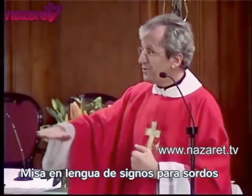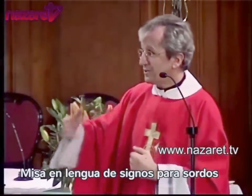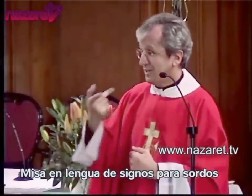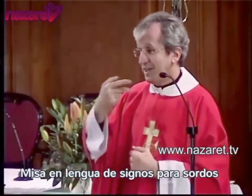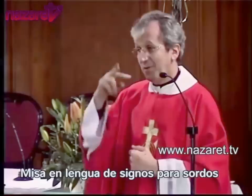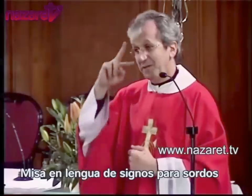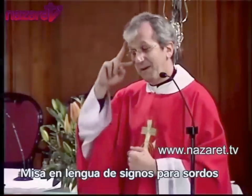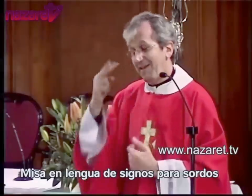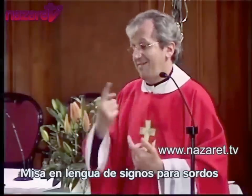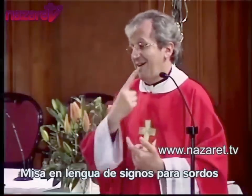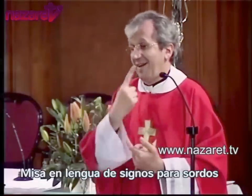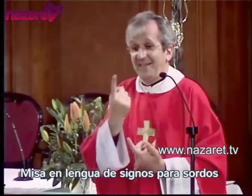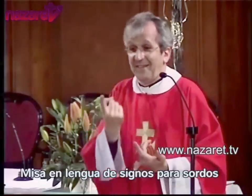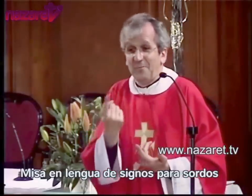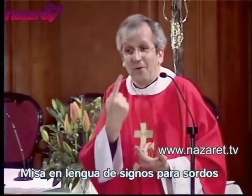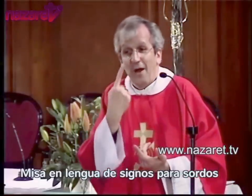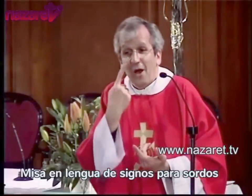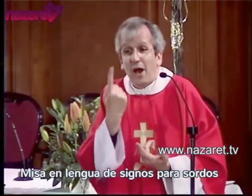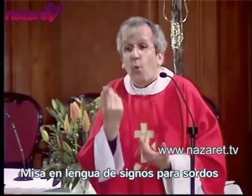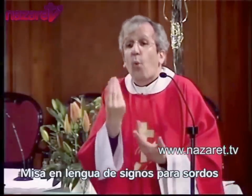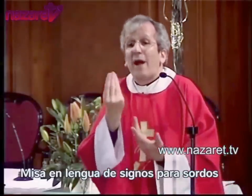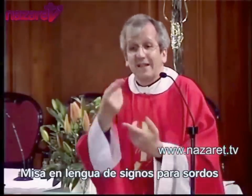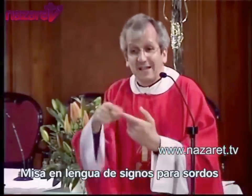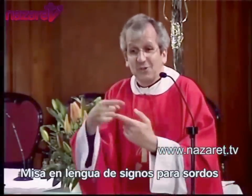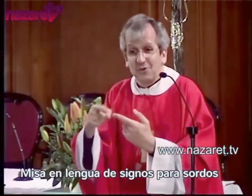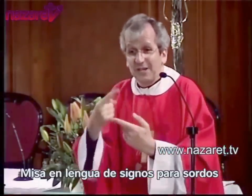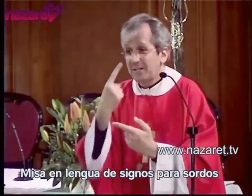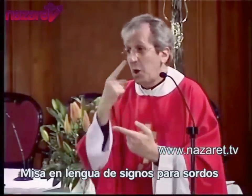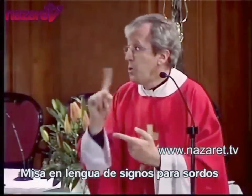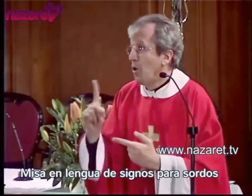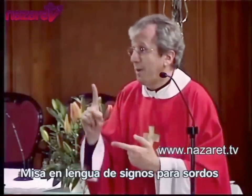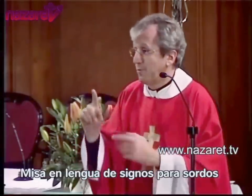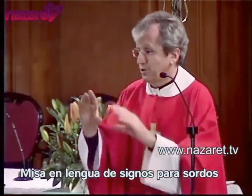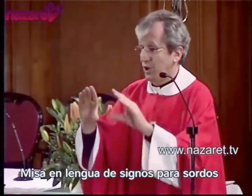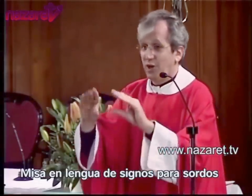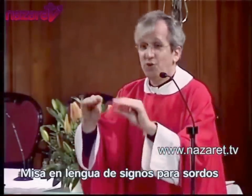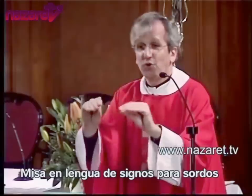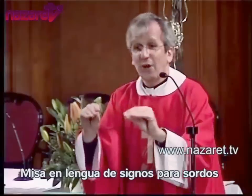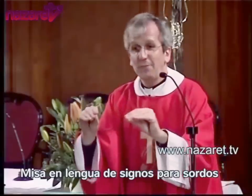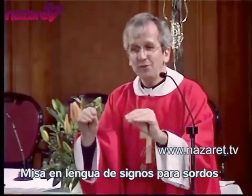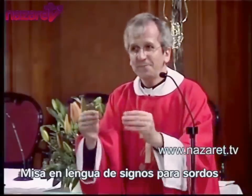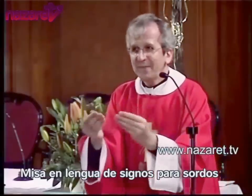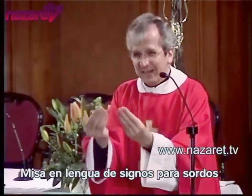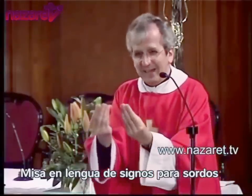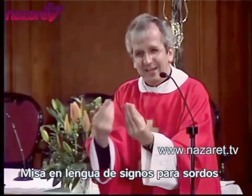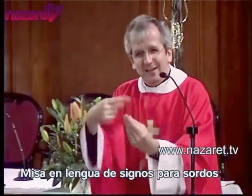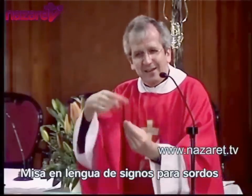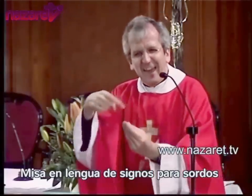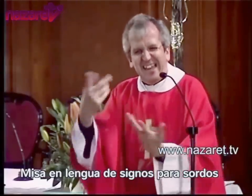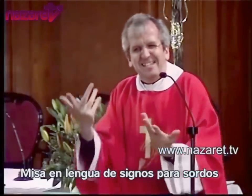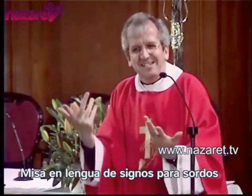los niños hice una experiencia, es decir, bueno, ¿cuántas cosas no vemos, no tocamos